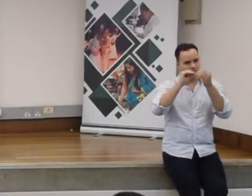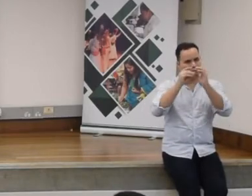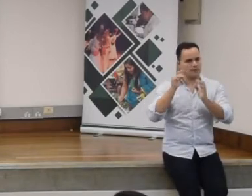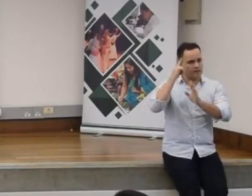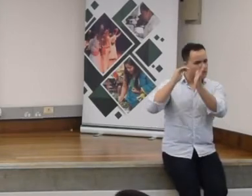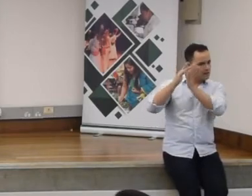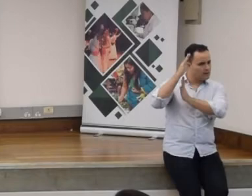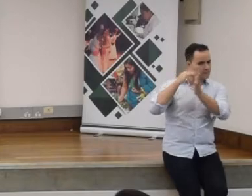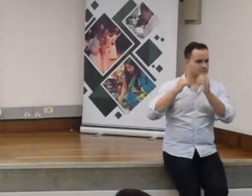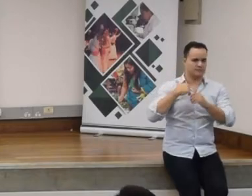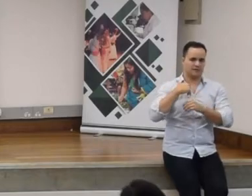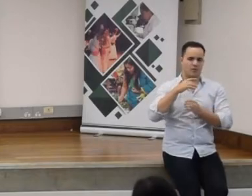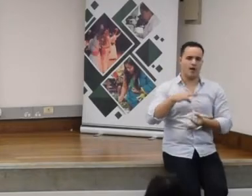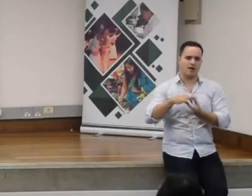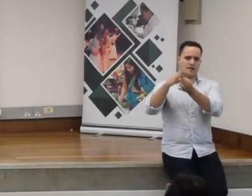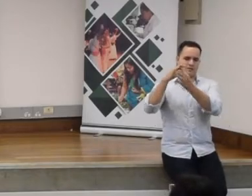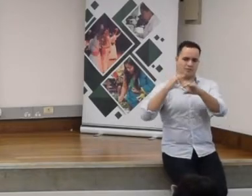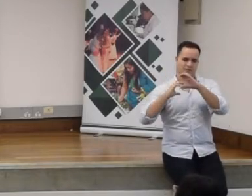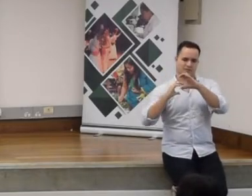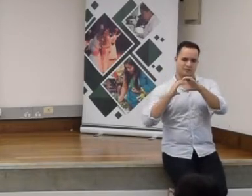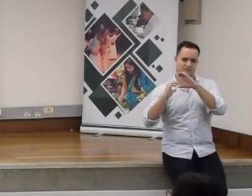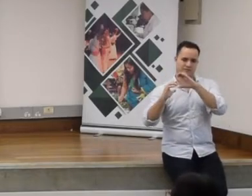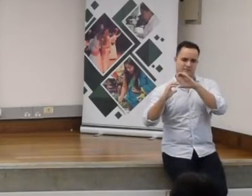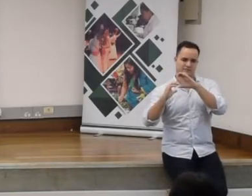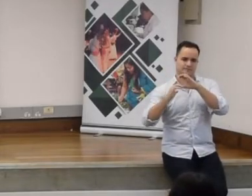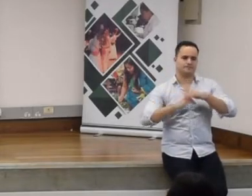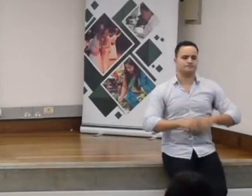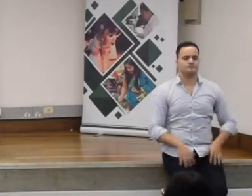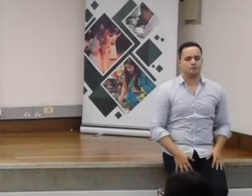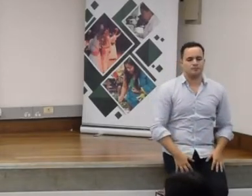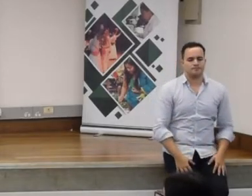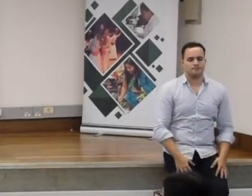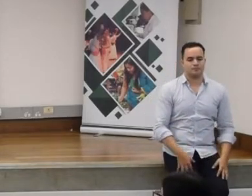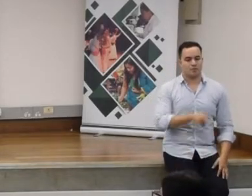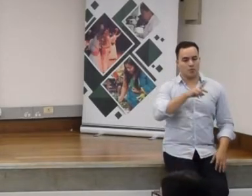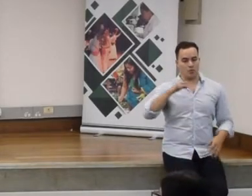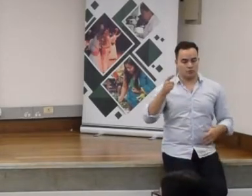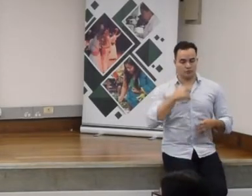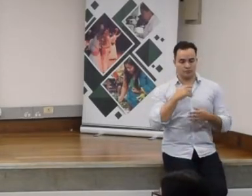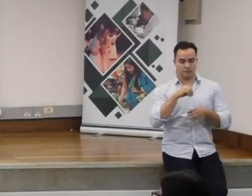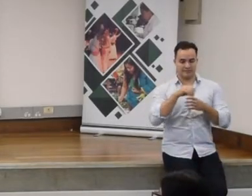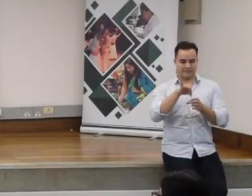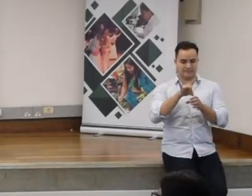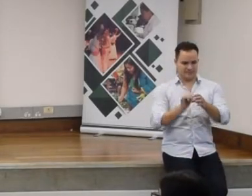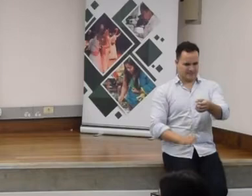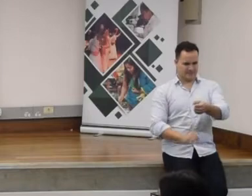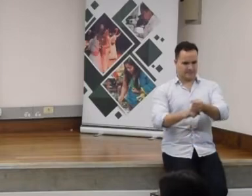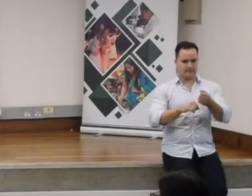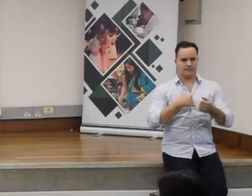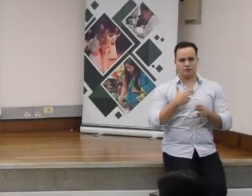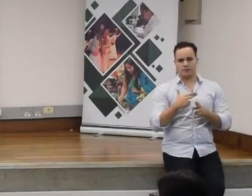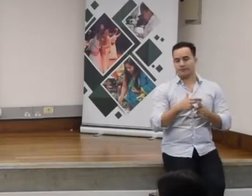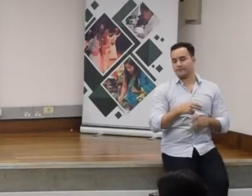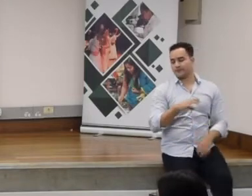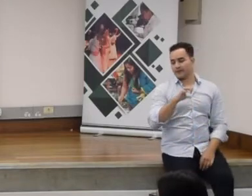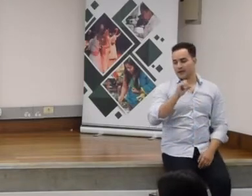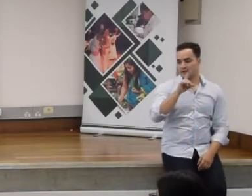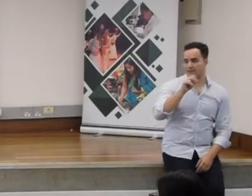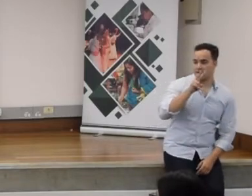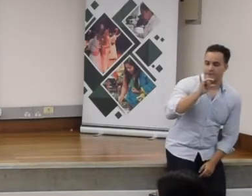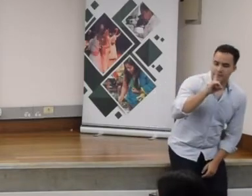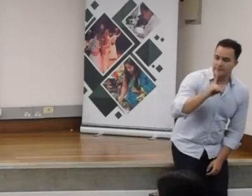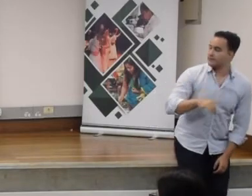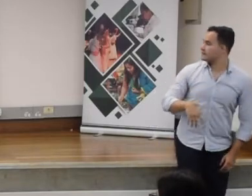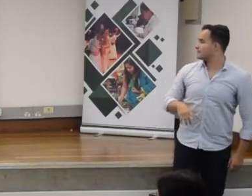Comunicaciones. Asimismo, también buscamos desarrollar el seminario Cada de Curicia, porque nos